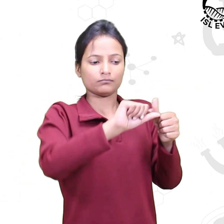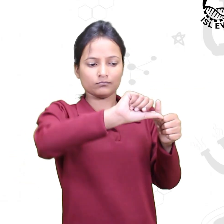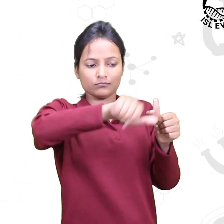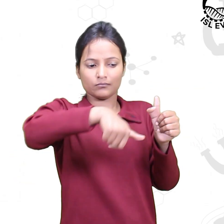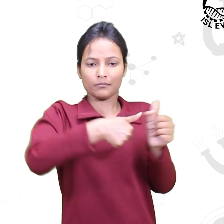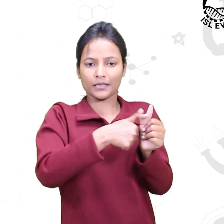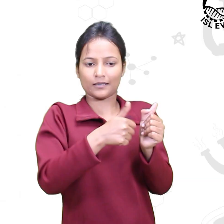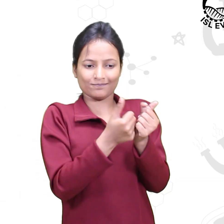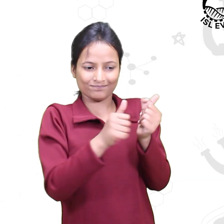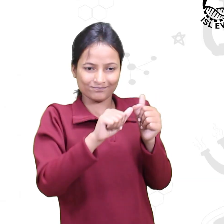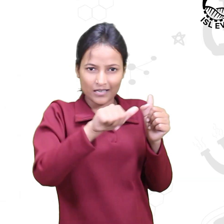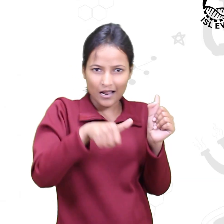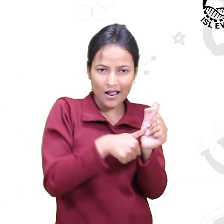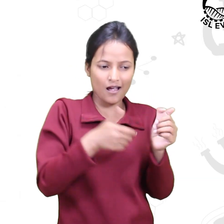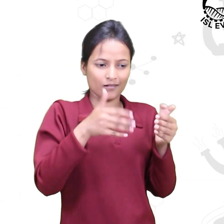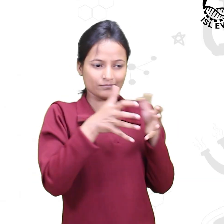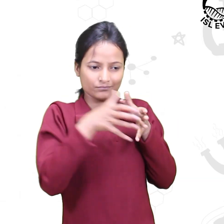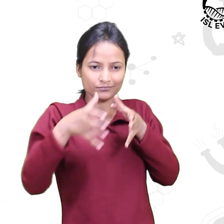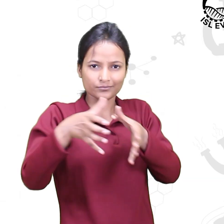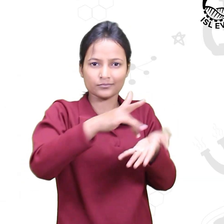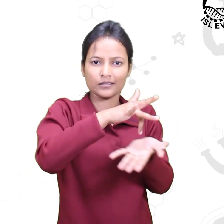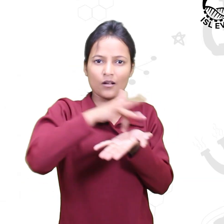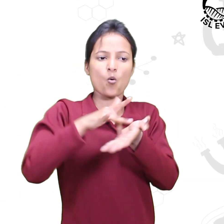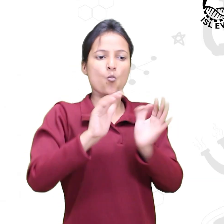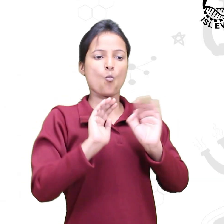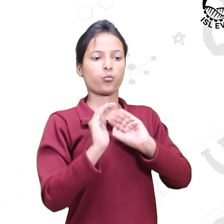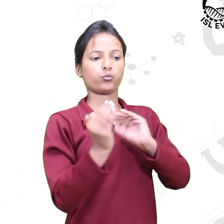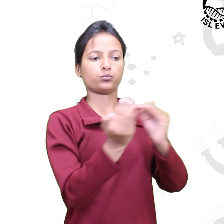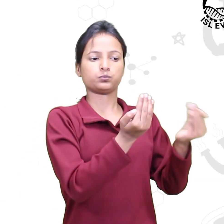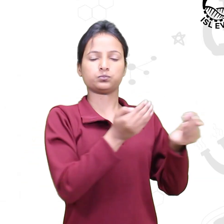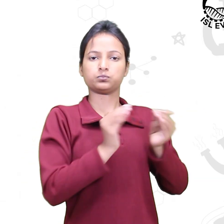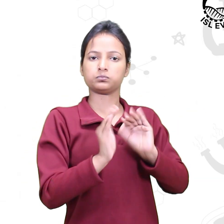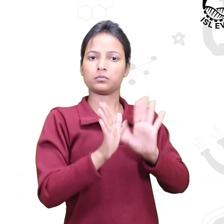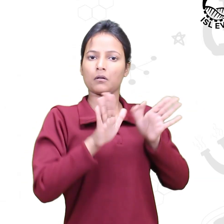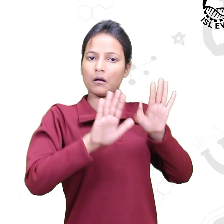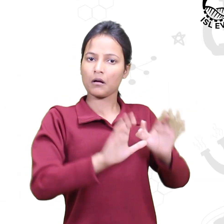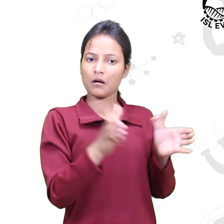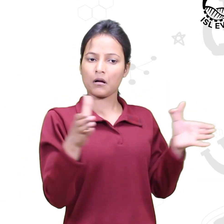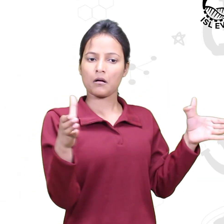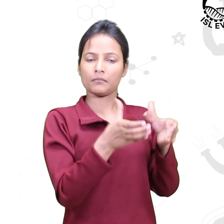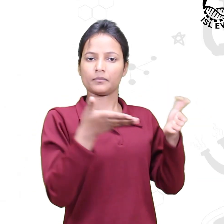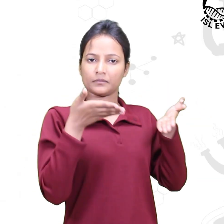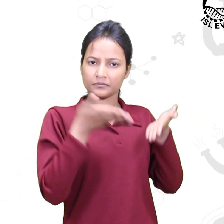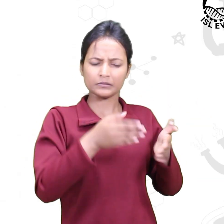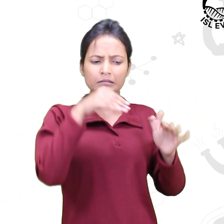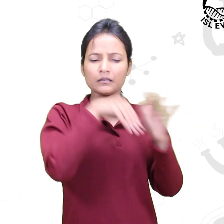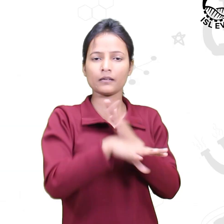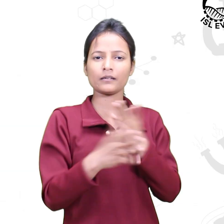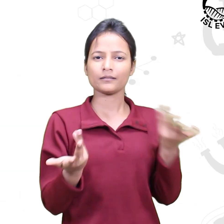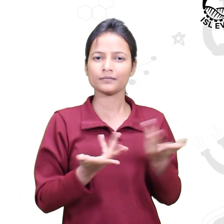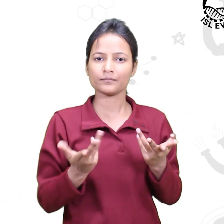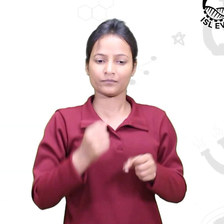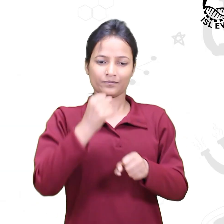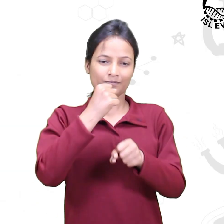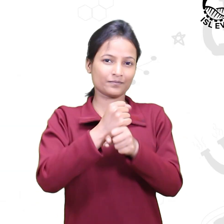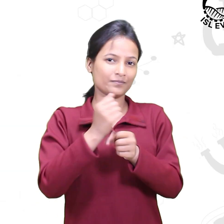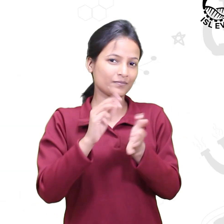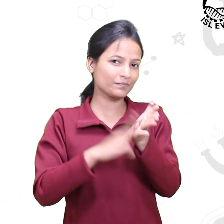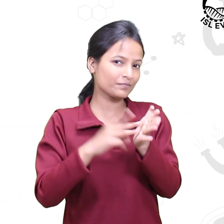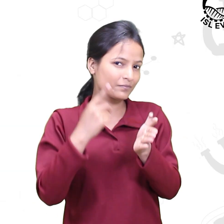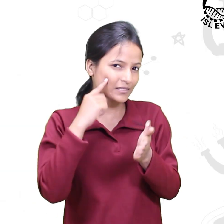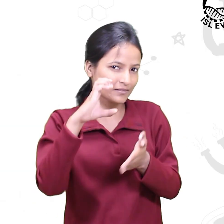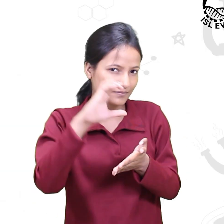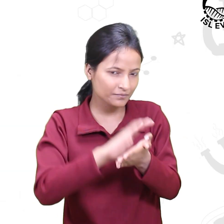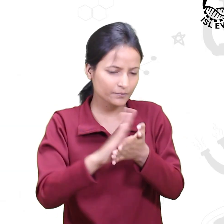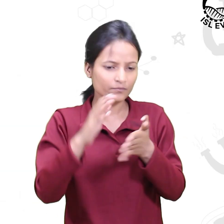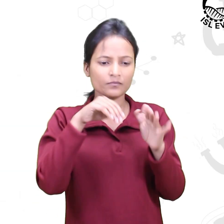अंतर्गत, यानी हम एक हब थे नीरी और स्पोक्स थे, जैसे IGGMCH जो मेयो हॉस्पिटल जिसे हम बोलते हैं,